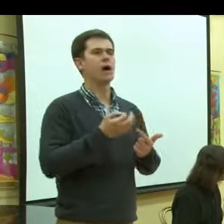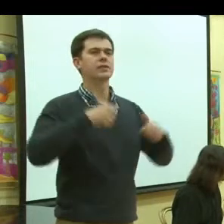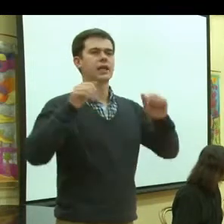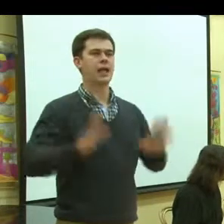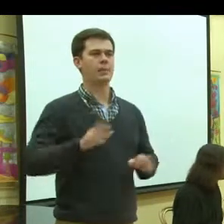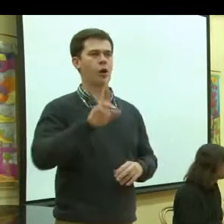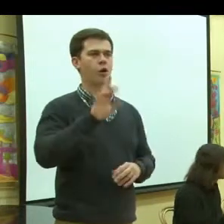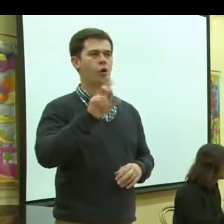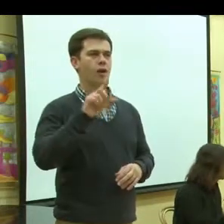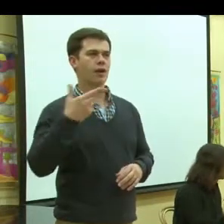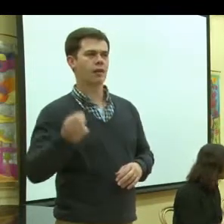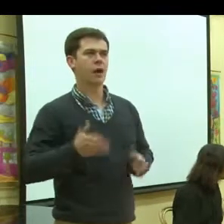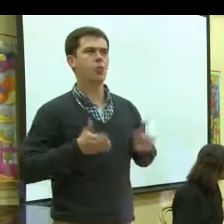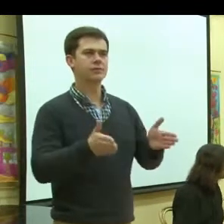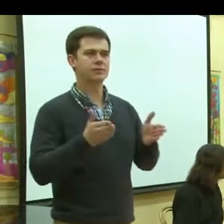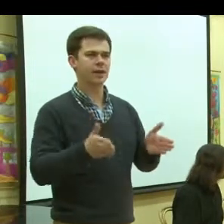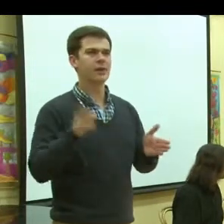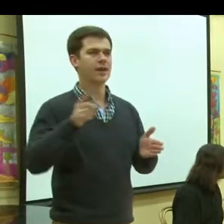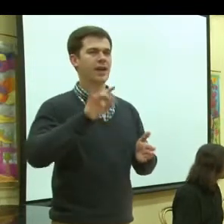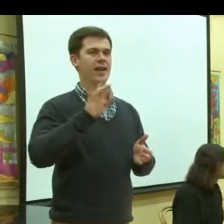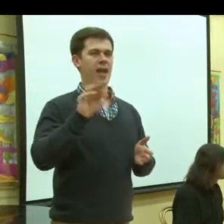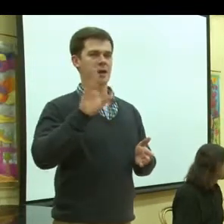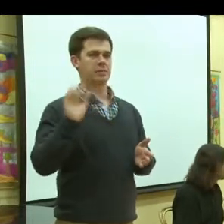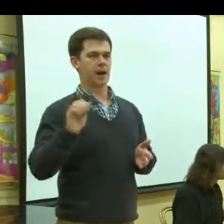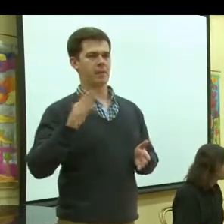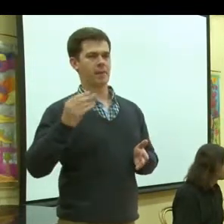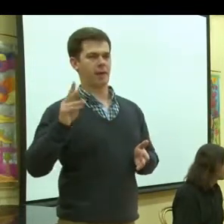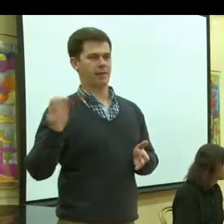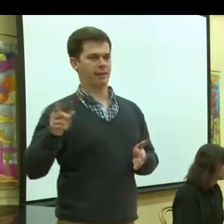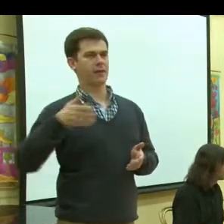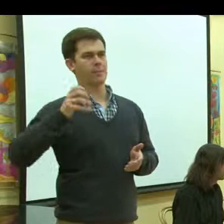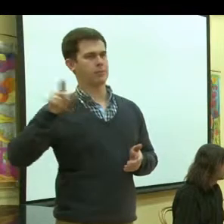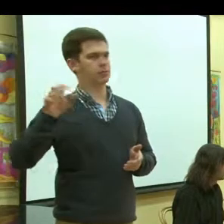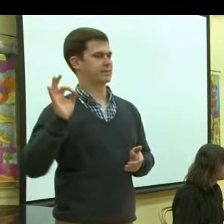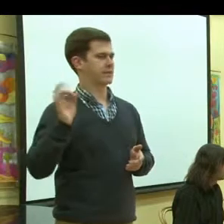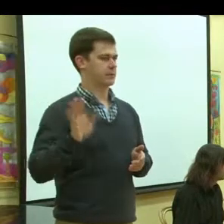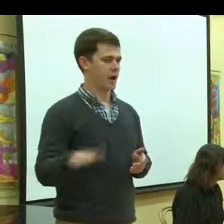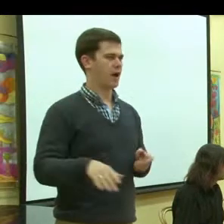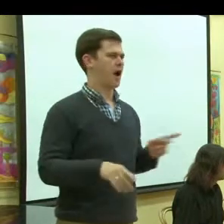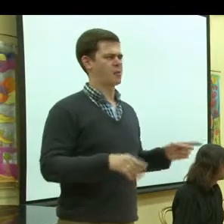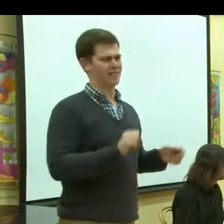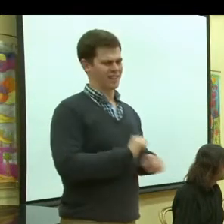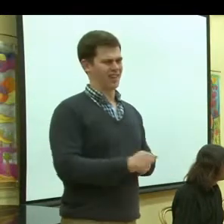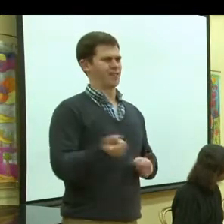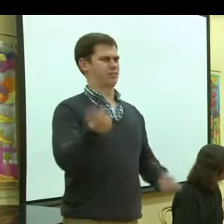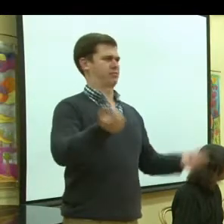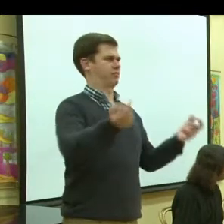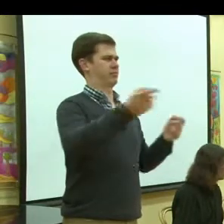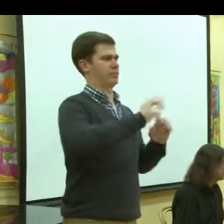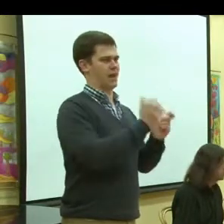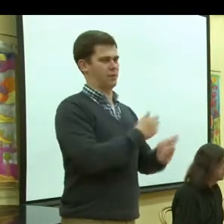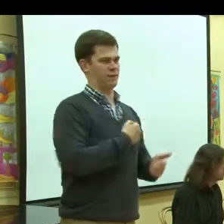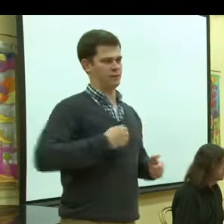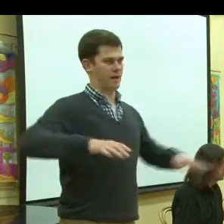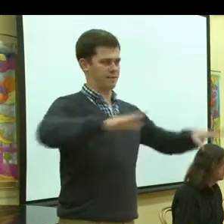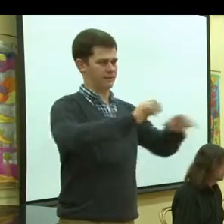Bo ten skład jeszcze istnieje, nie? Co takiego? Skład jest yerba mate. Nie wiem, czy tam byliście kiedykolwiek. Ja nie wiem, natomiast na pewno można w wielu miejscach w Warszawie yerba mate kupić, również przez